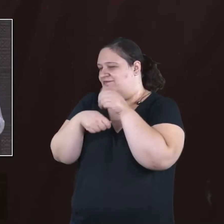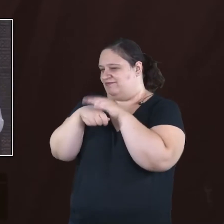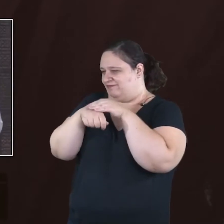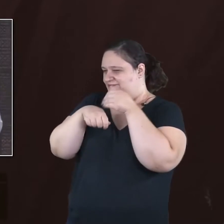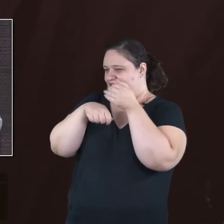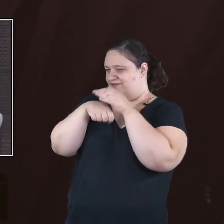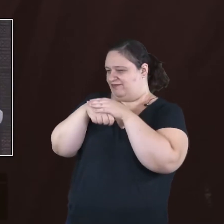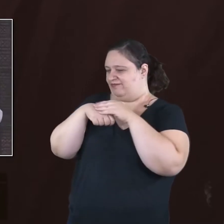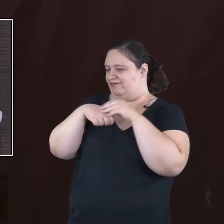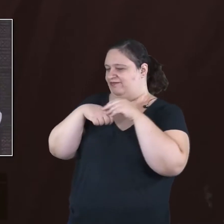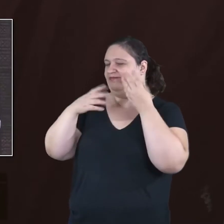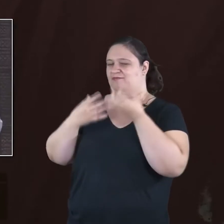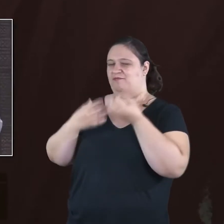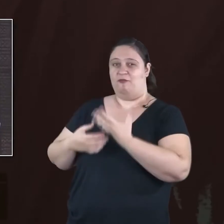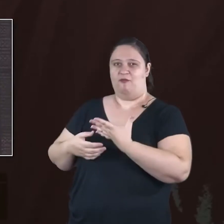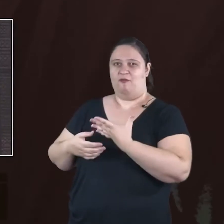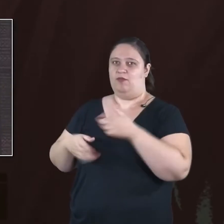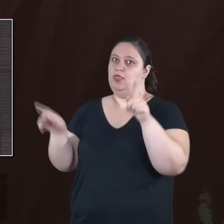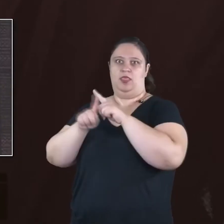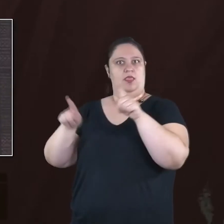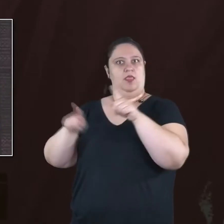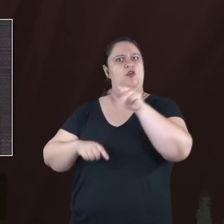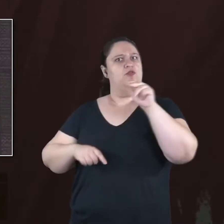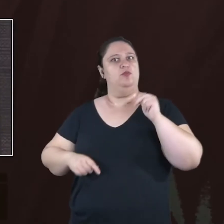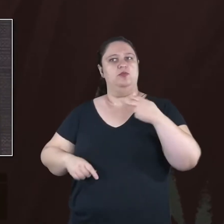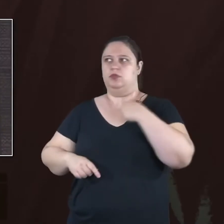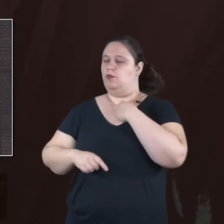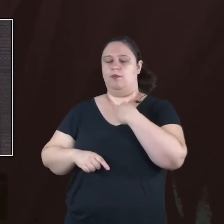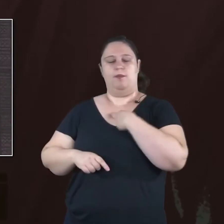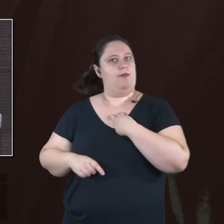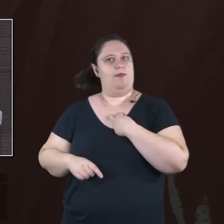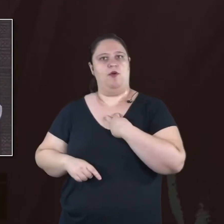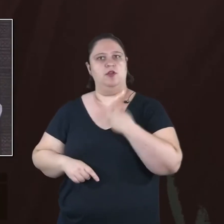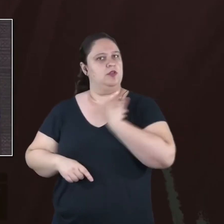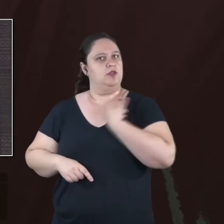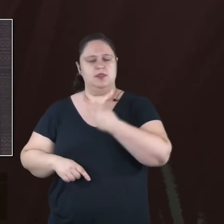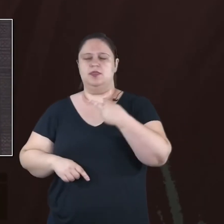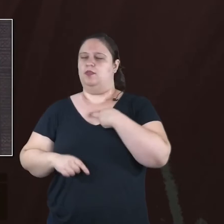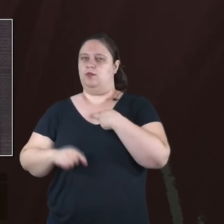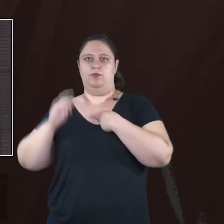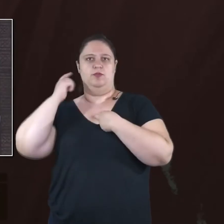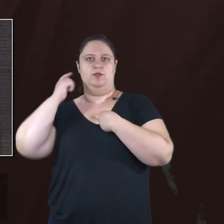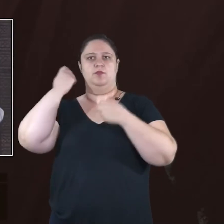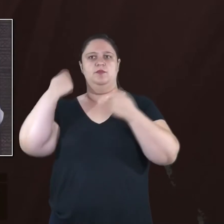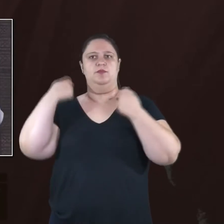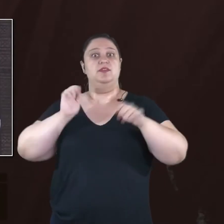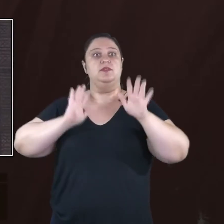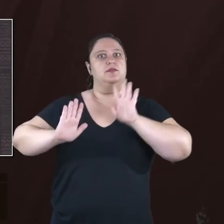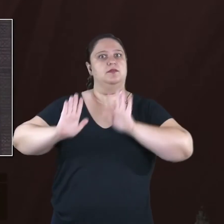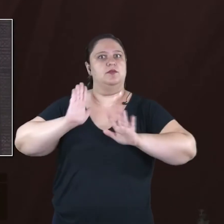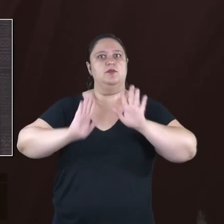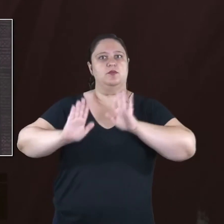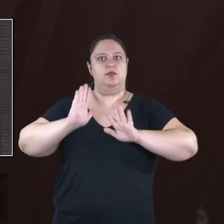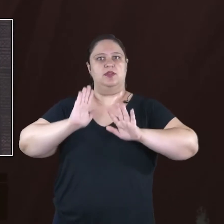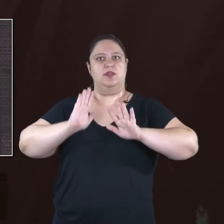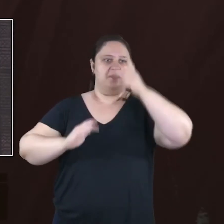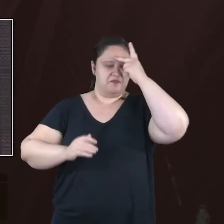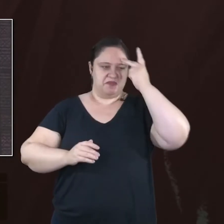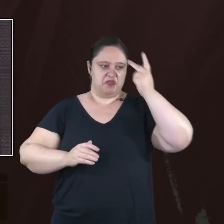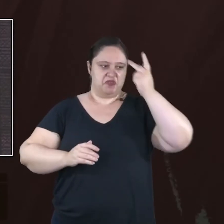não podemos fazer acepção de pessoas na igreja. Nós não podemos bajular quem tem